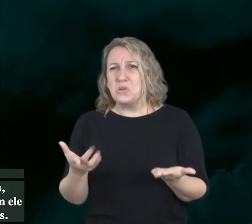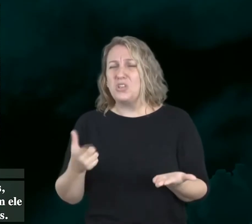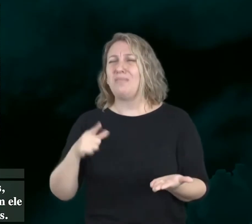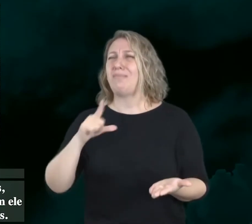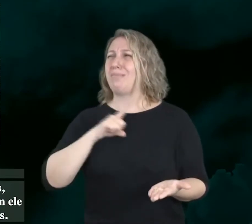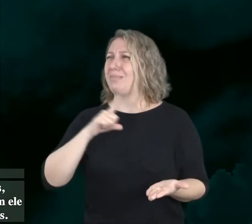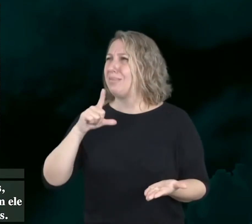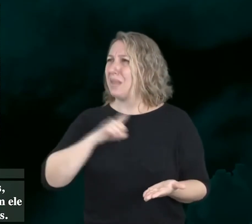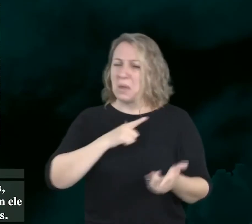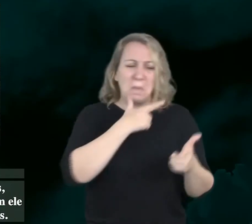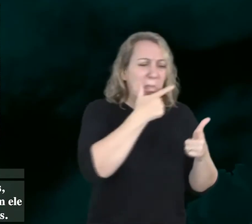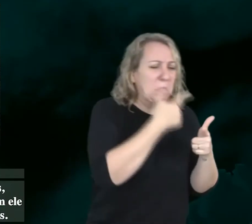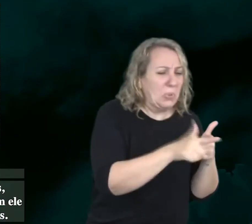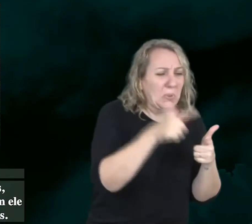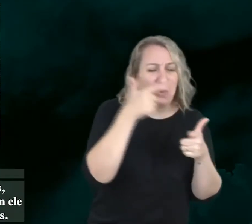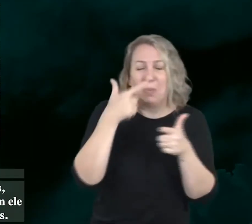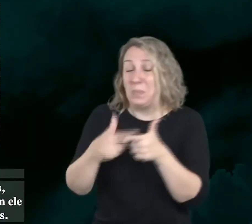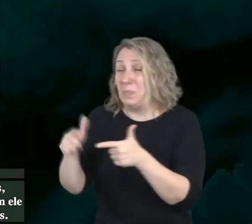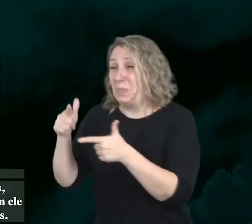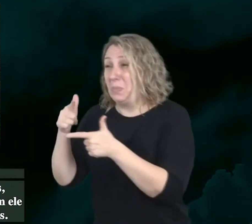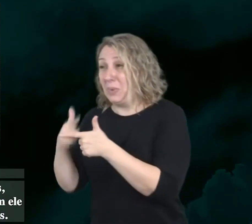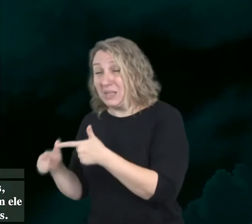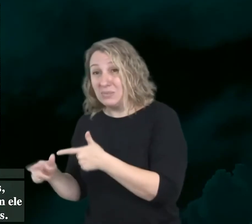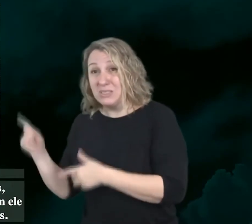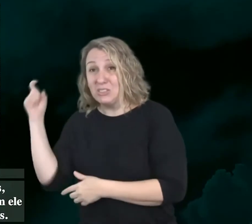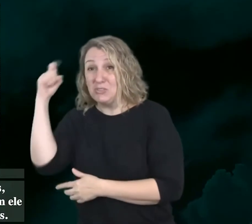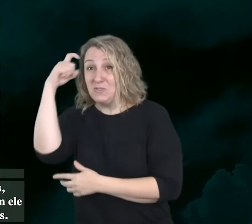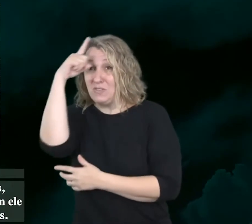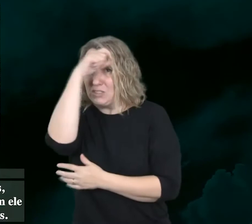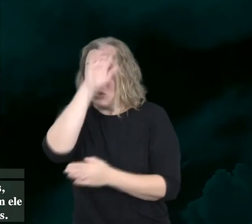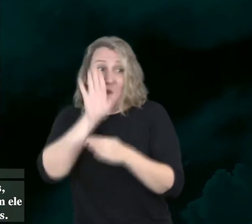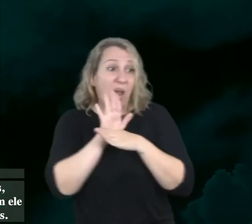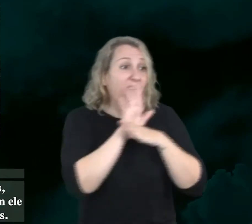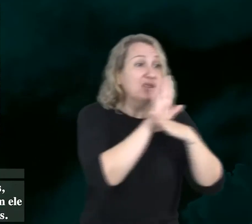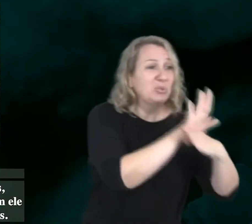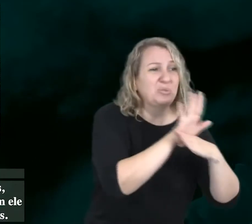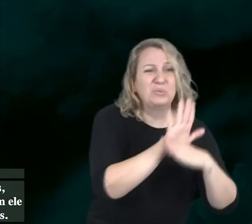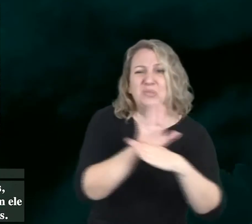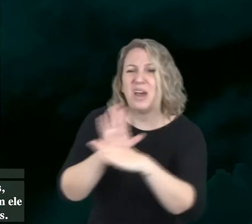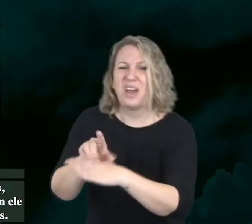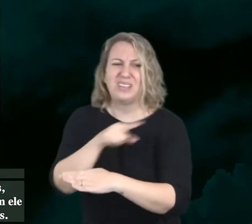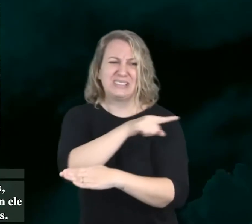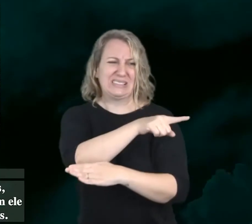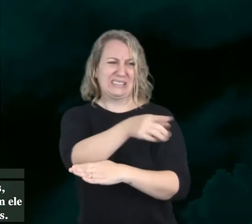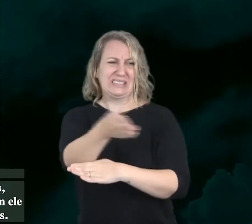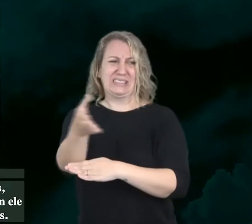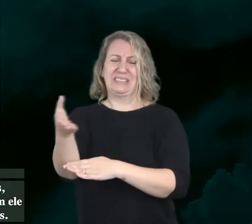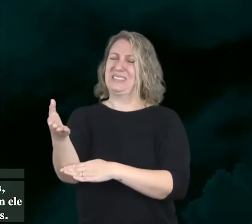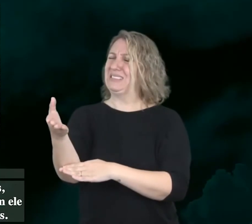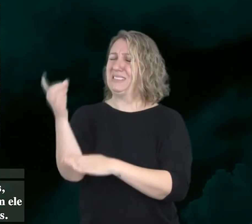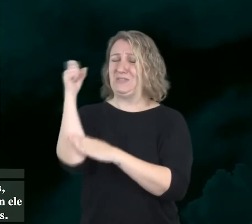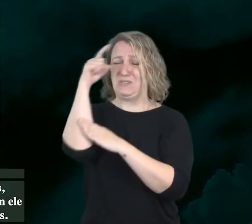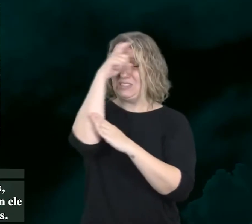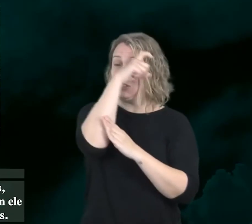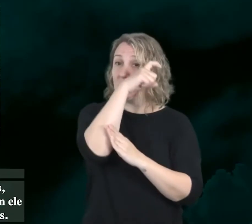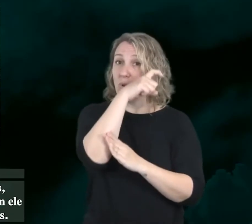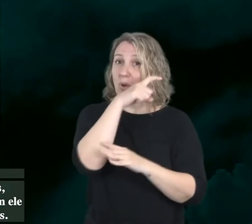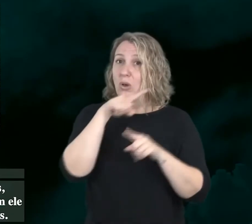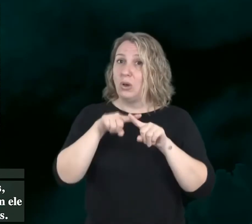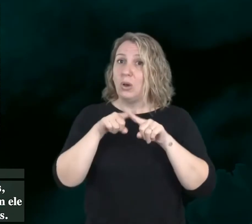em cuidar das pessoas e na nossa própria vida, para ser governado por Cristo, meus queridos irmãos, é a